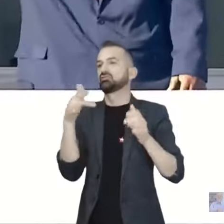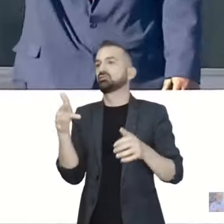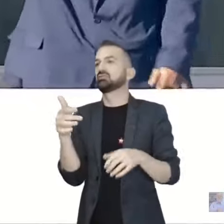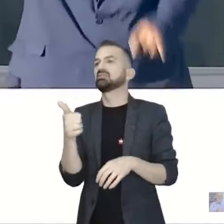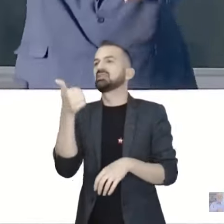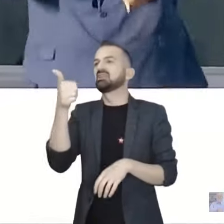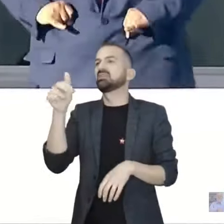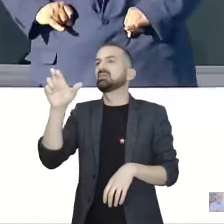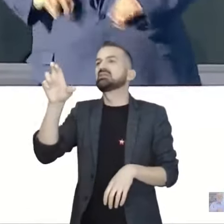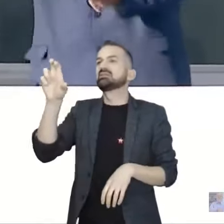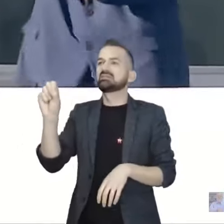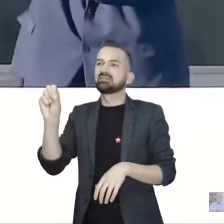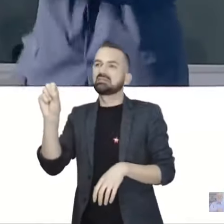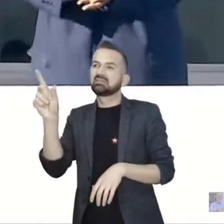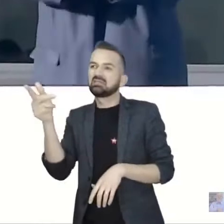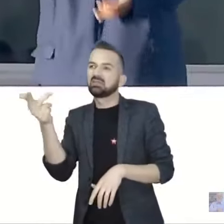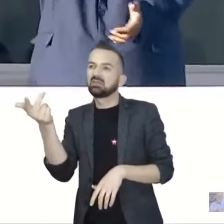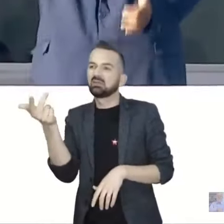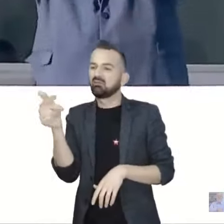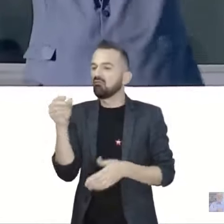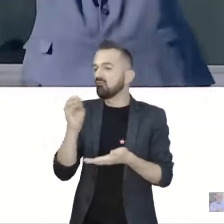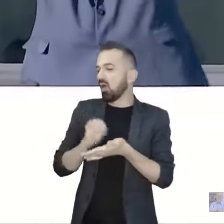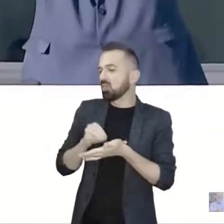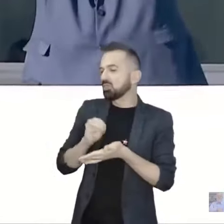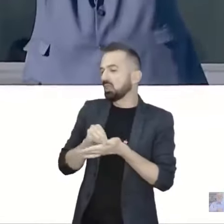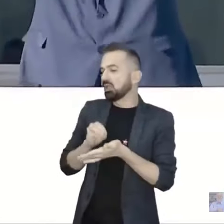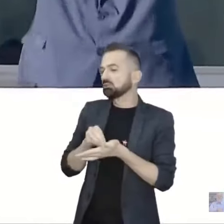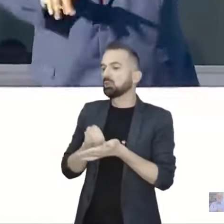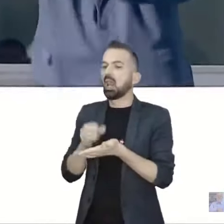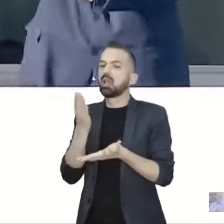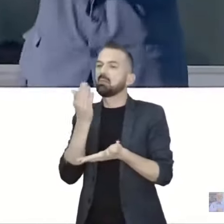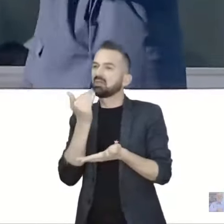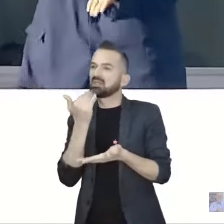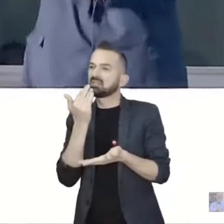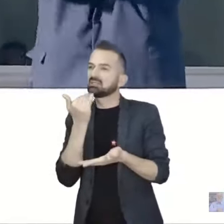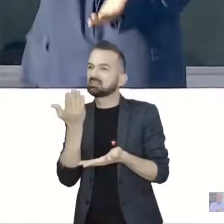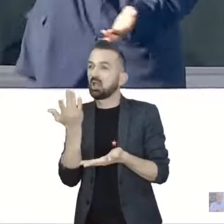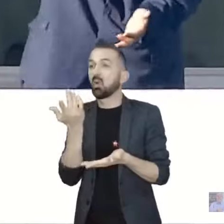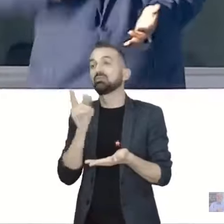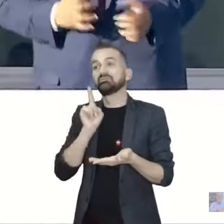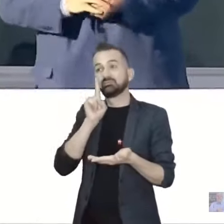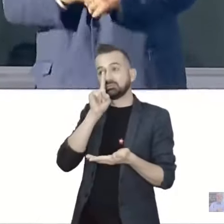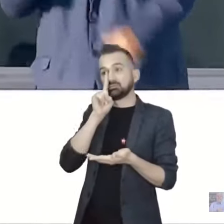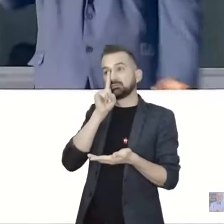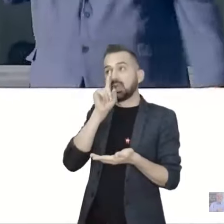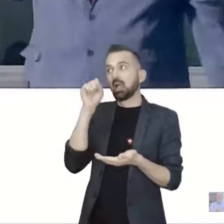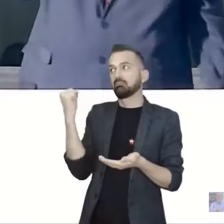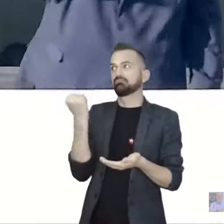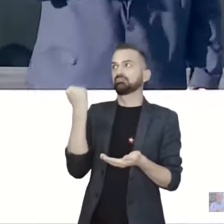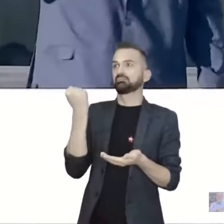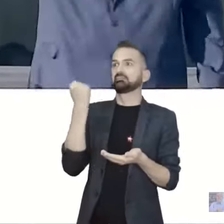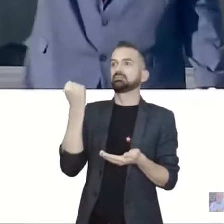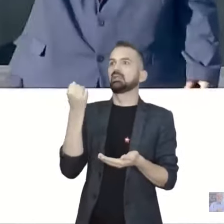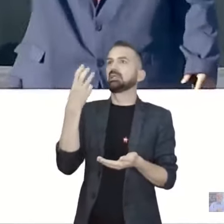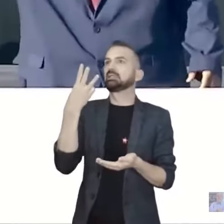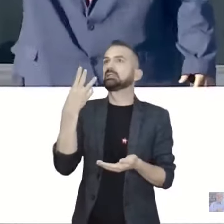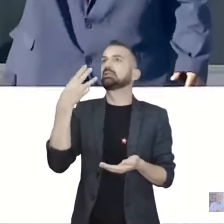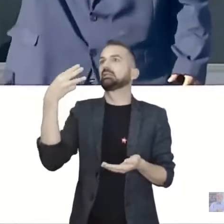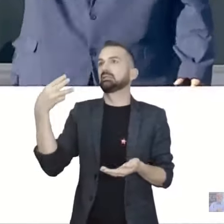algum grau de insegurança alimentar de moderada a muito grave e 33 milhões passando